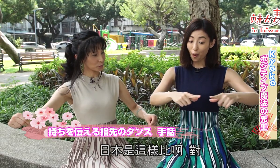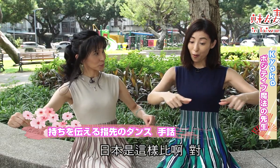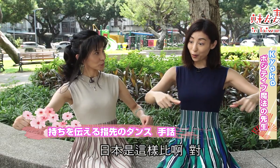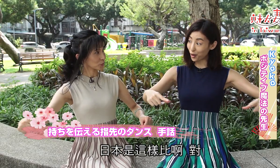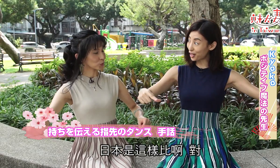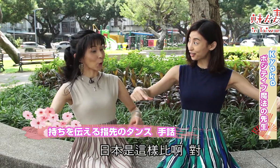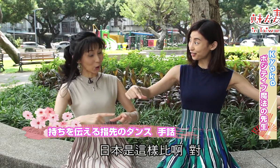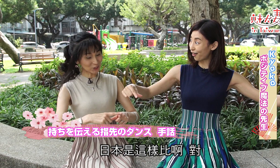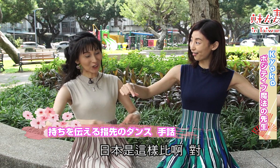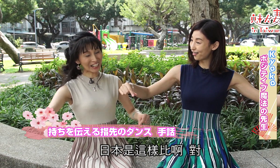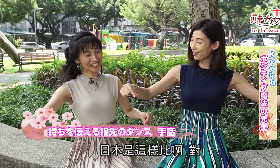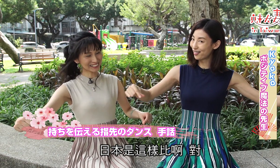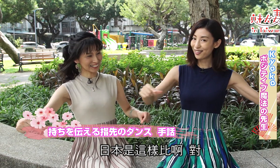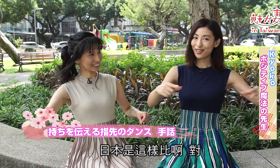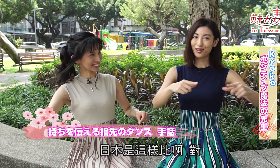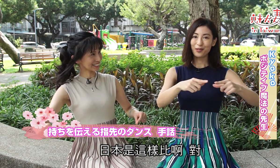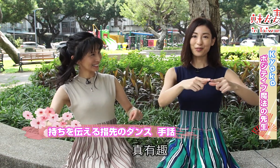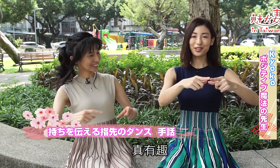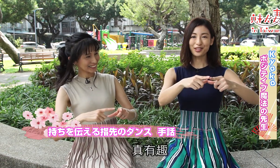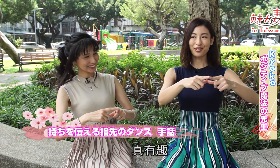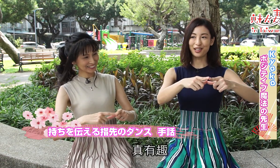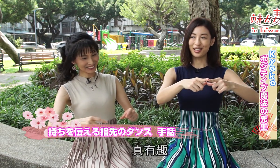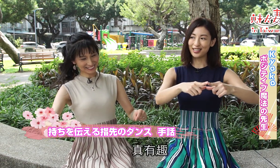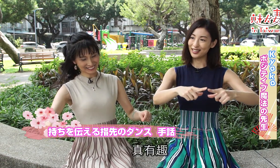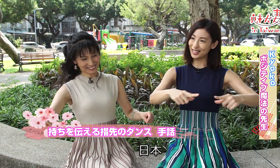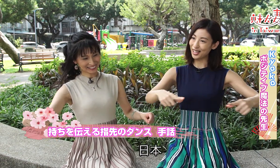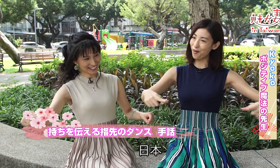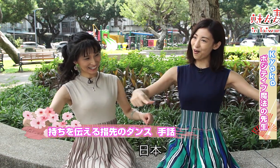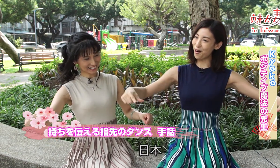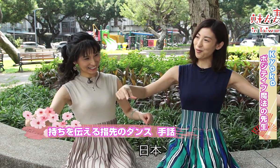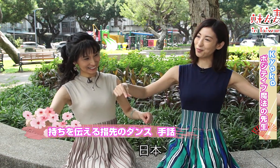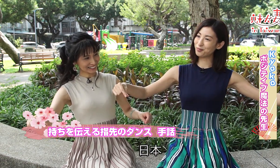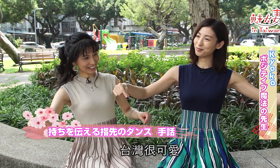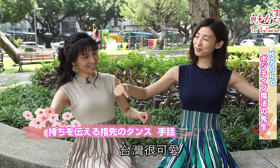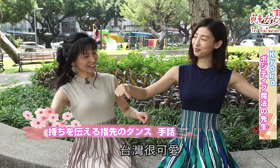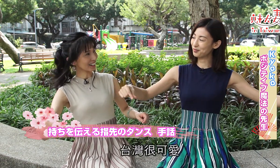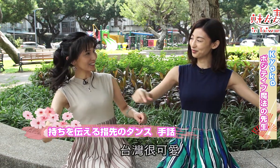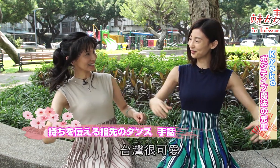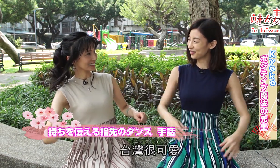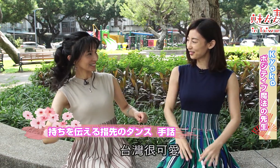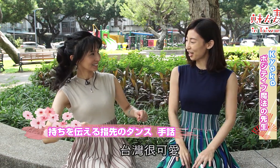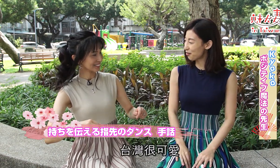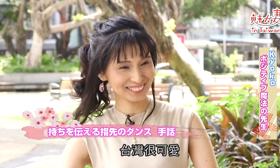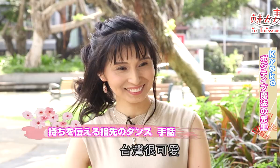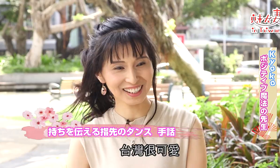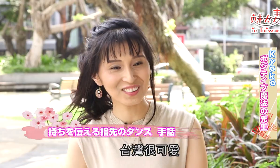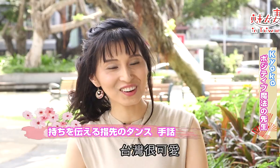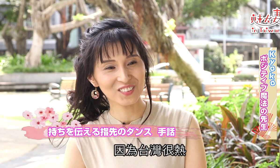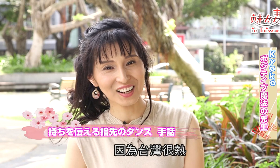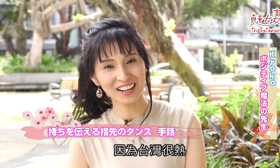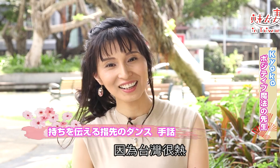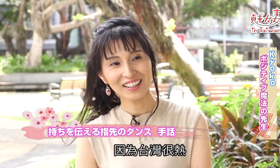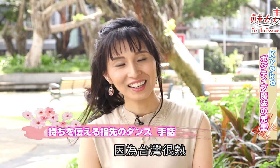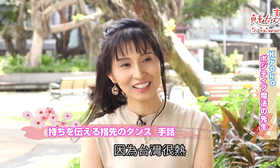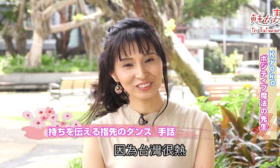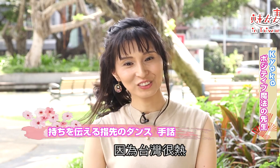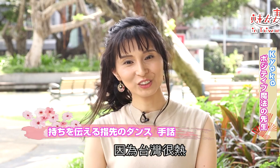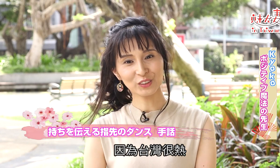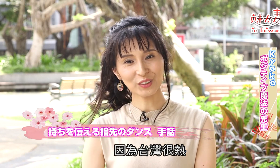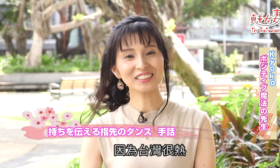はこれなんですか？ そうなんです、そうなんです、 面白い、 そうなんです、 日本、 は い、 で台湾が可愛いんです。 台湾は何なんですか？ 台湾は、はい、あの暑